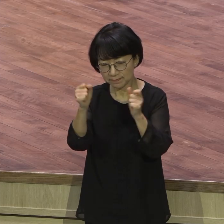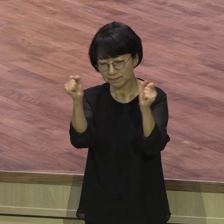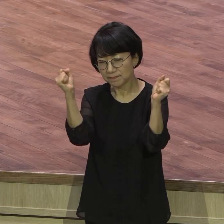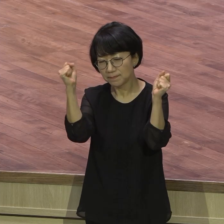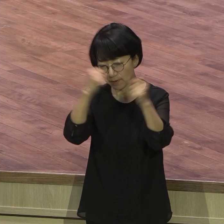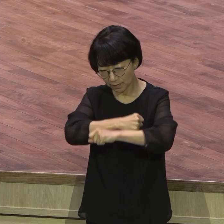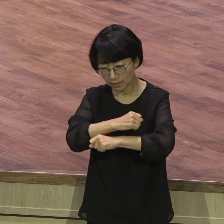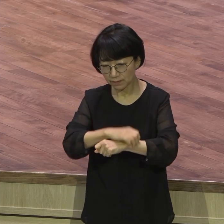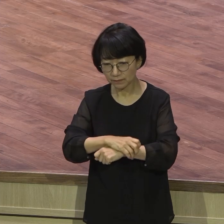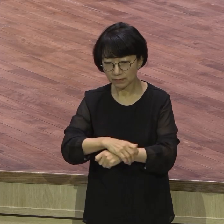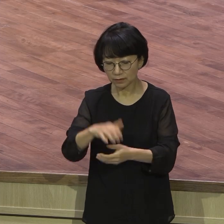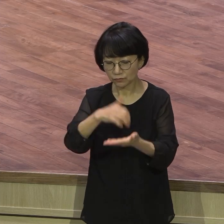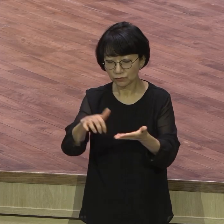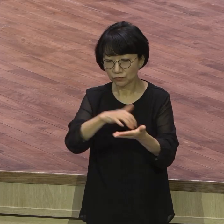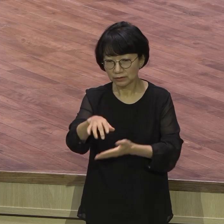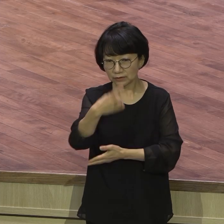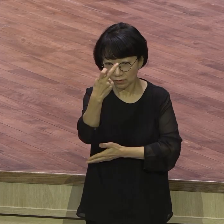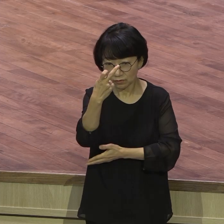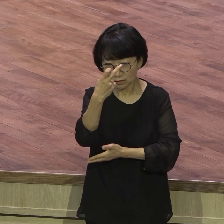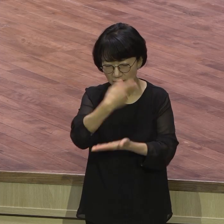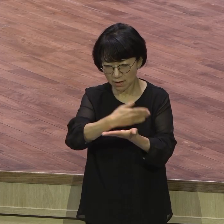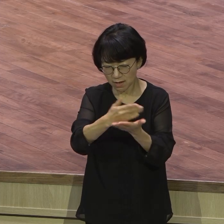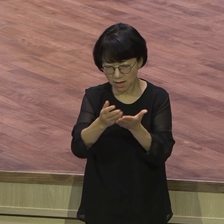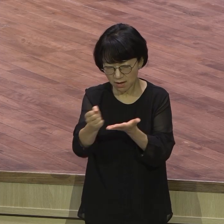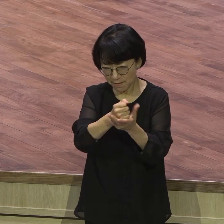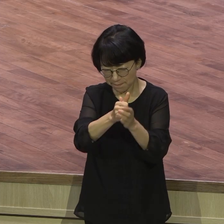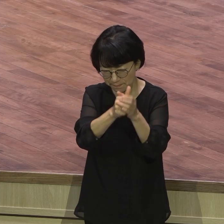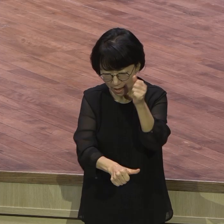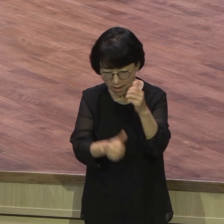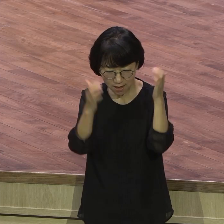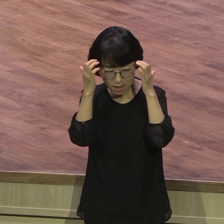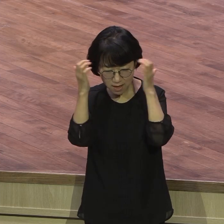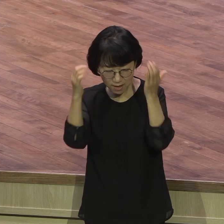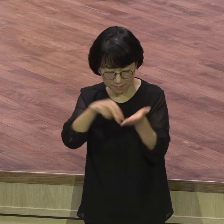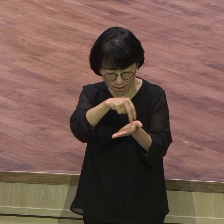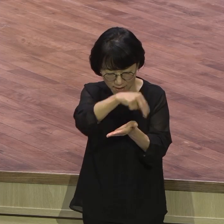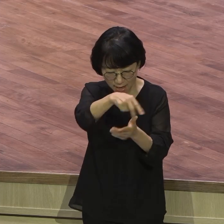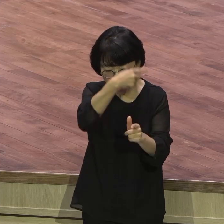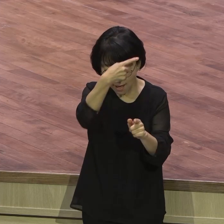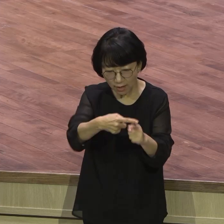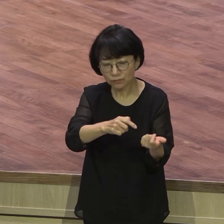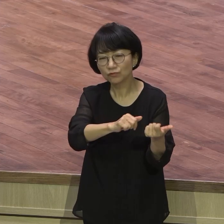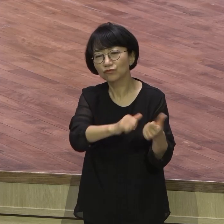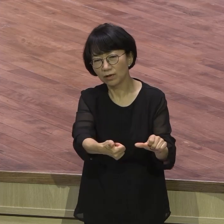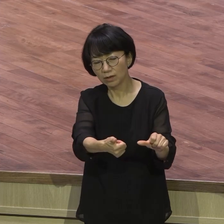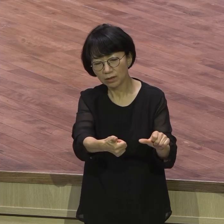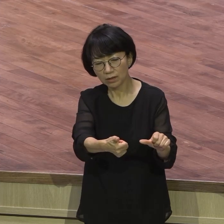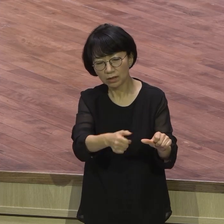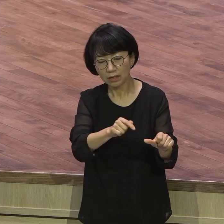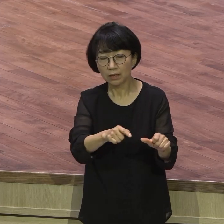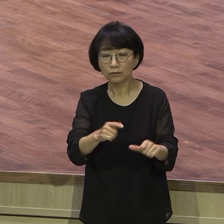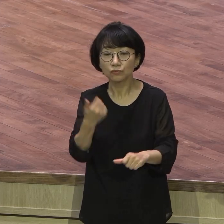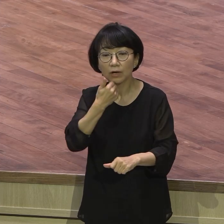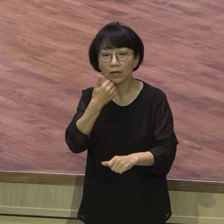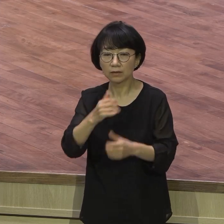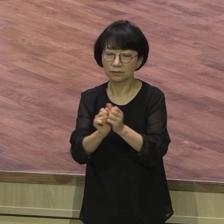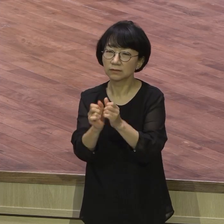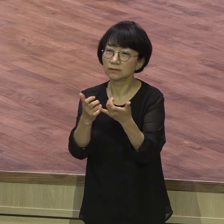열두 가지 운명 속에 빠져서 우리 방어하다가 고통받고 살다가 죽는 존재. 인간이